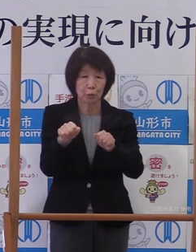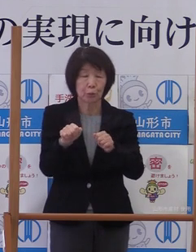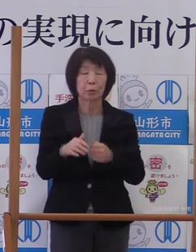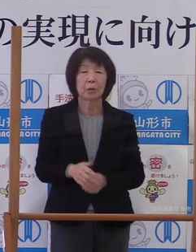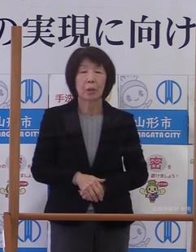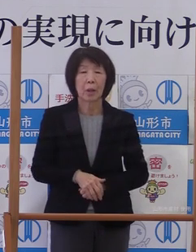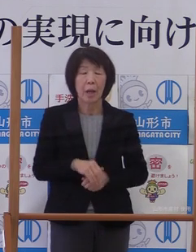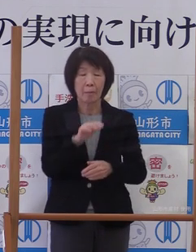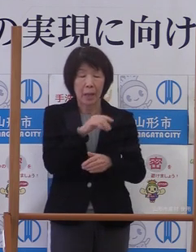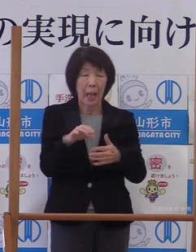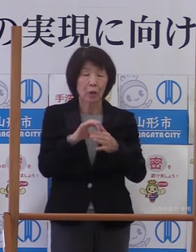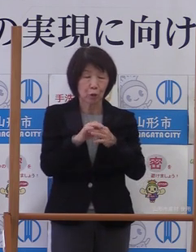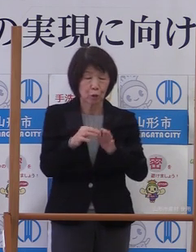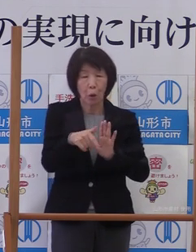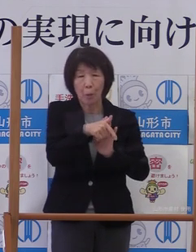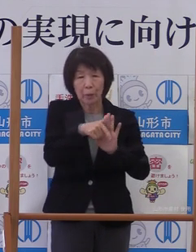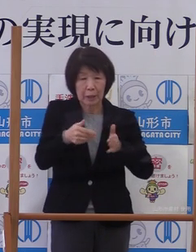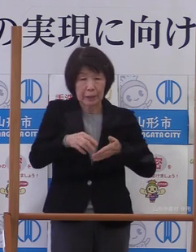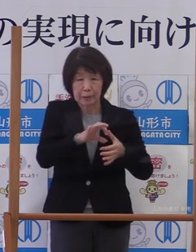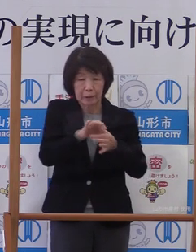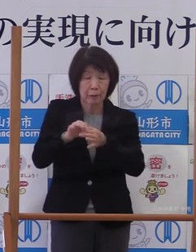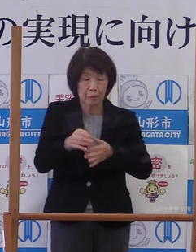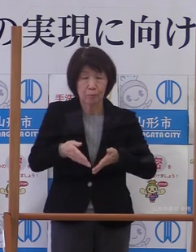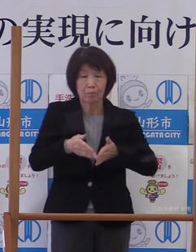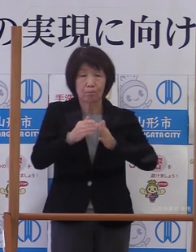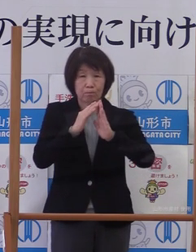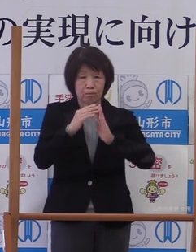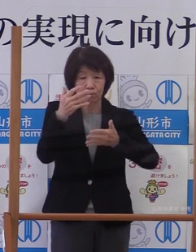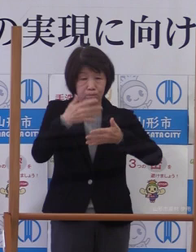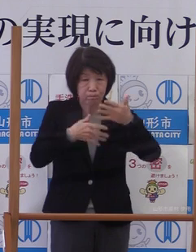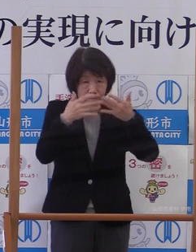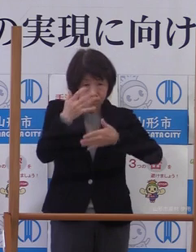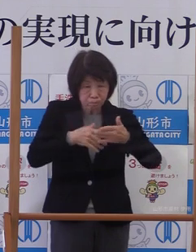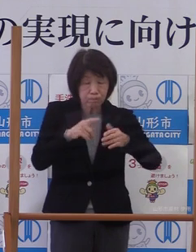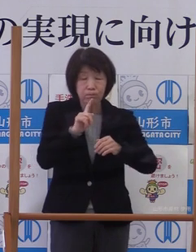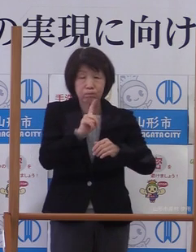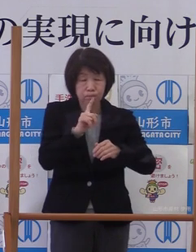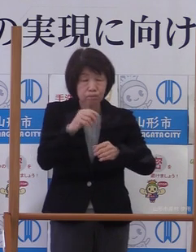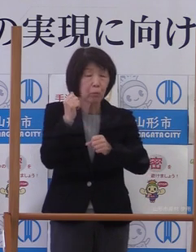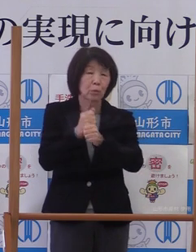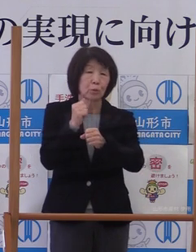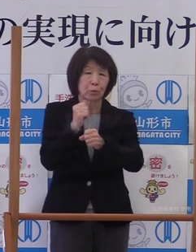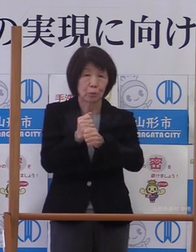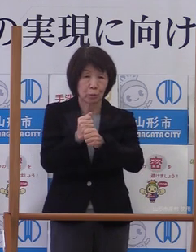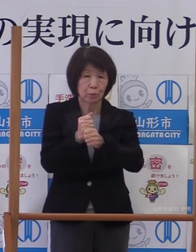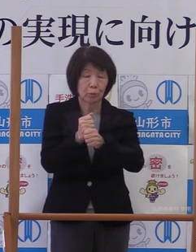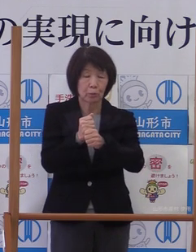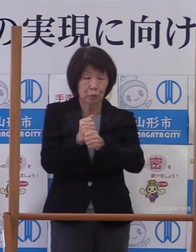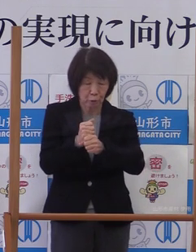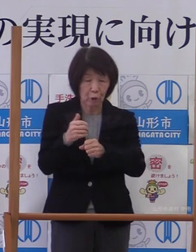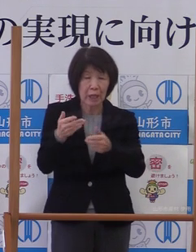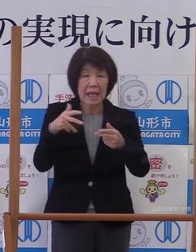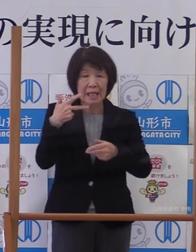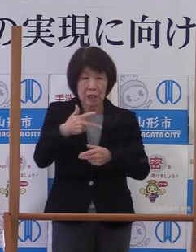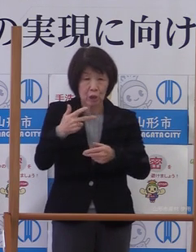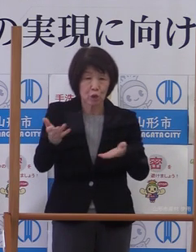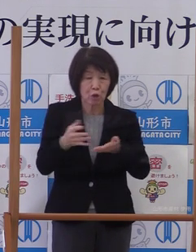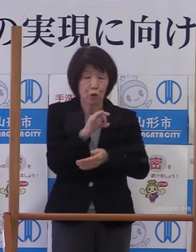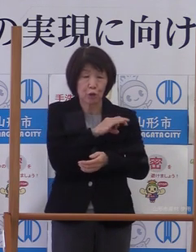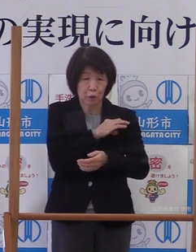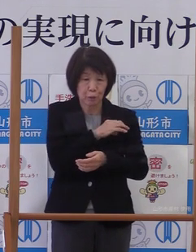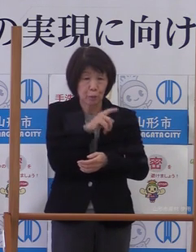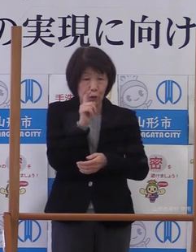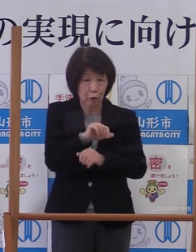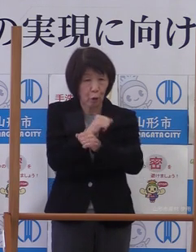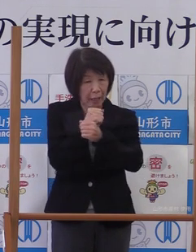ランディング推進プロジェクトチームを設置し、動画コンテンツの制作や市職員向けの動画コンテンツ作成